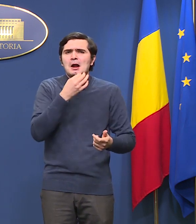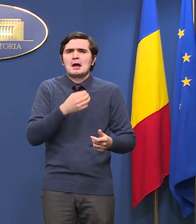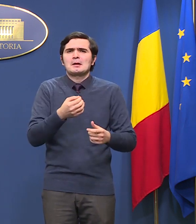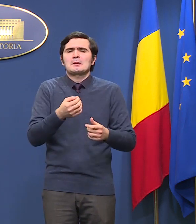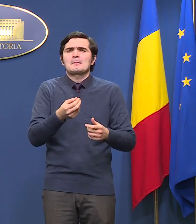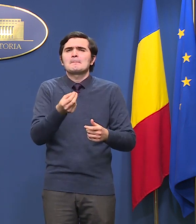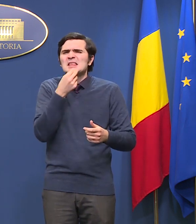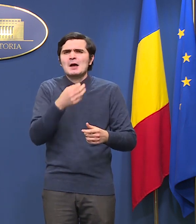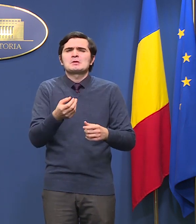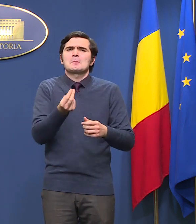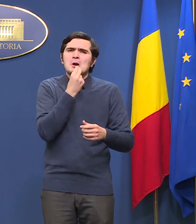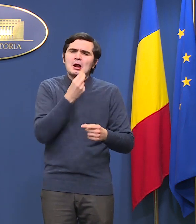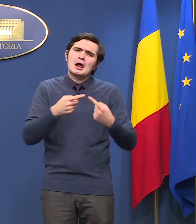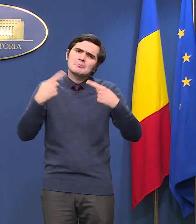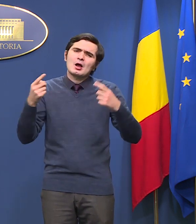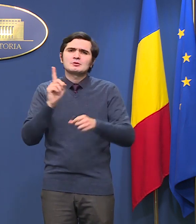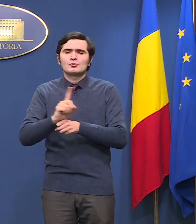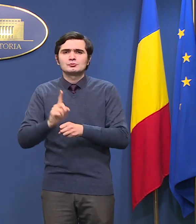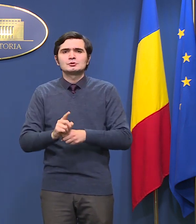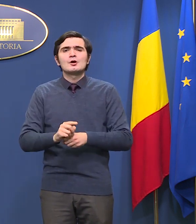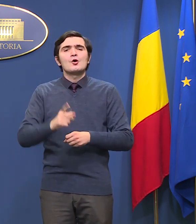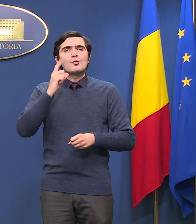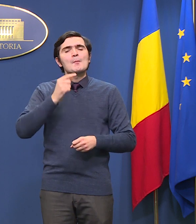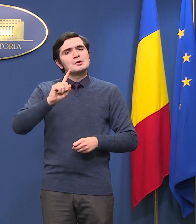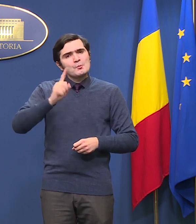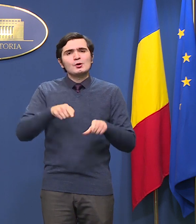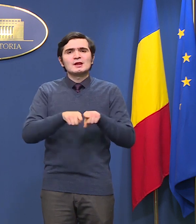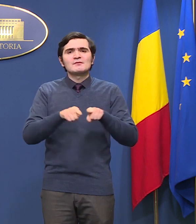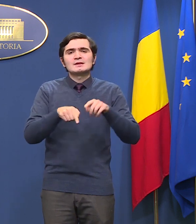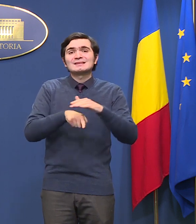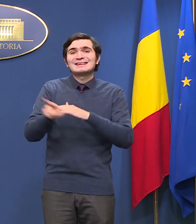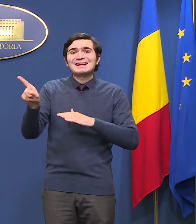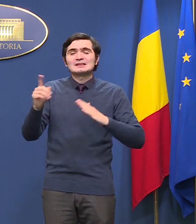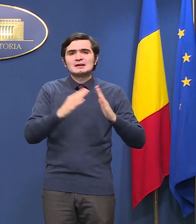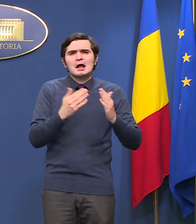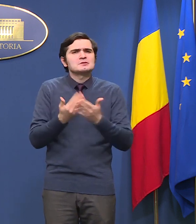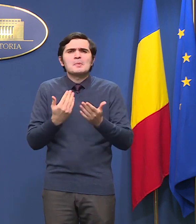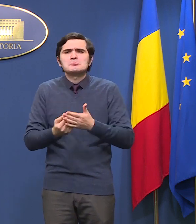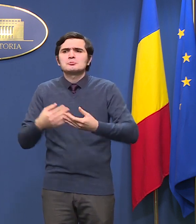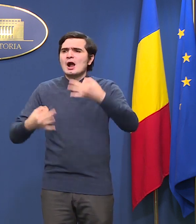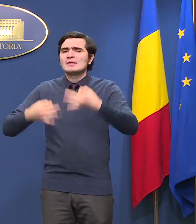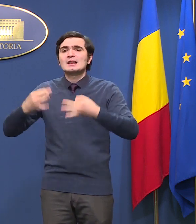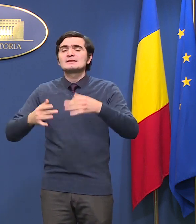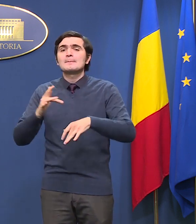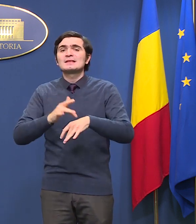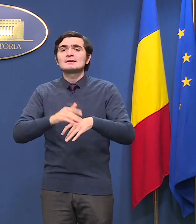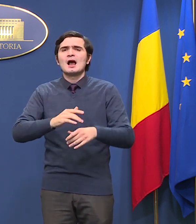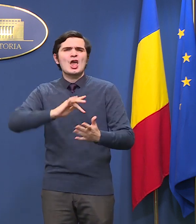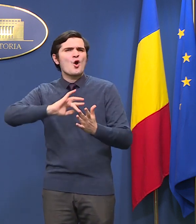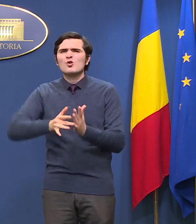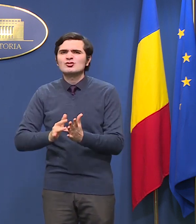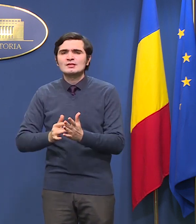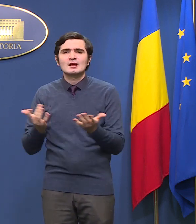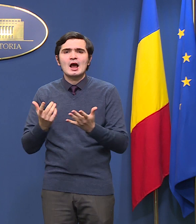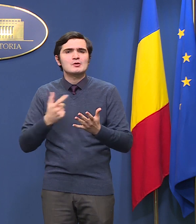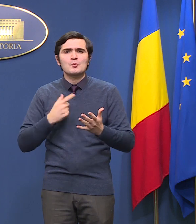produse. Vor avea posibilitatea de a ieși la domiciliu pentru a se duce la analize medicale urgente, care nu pot